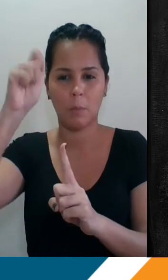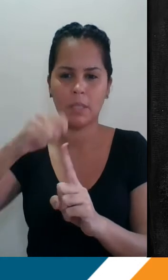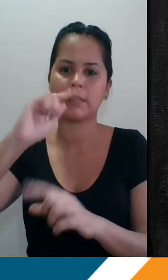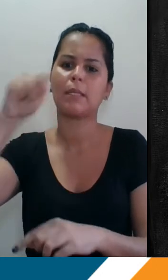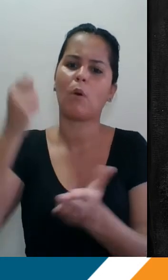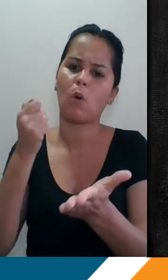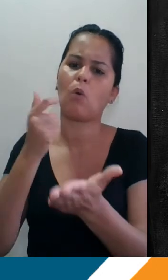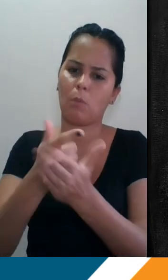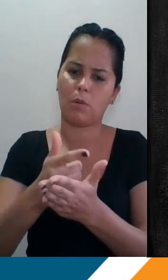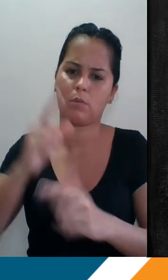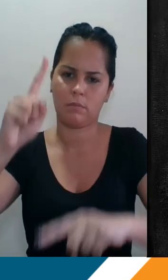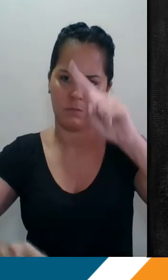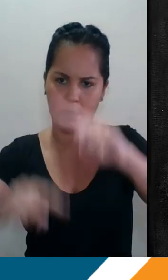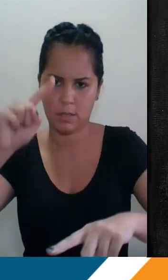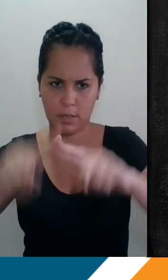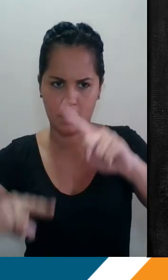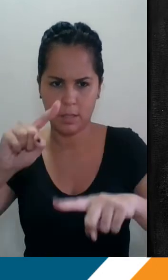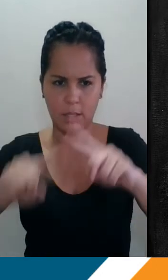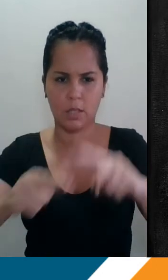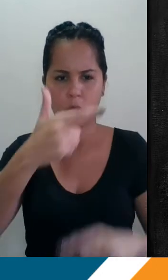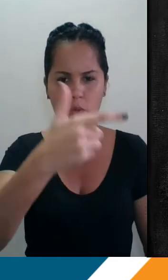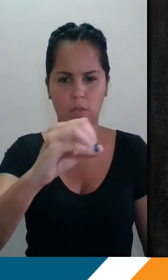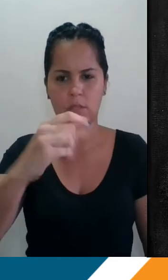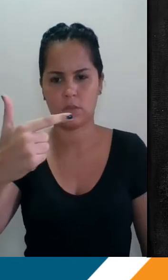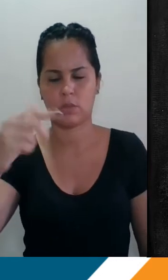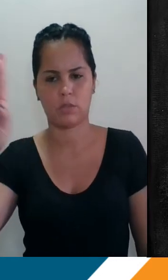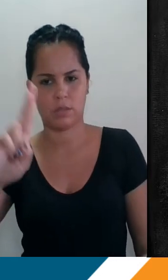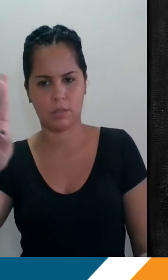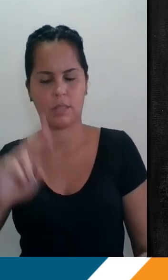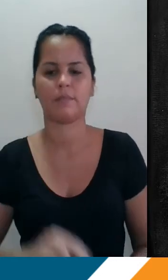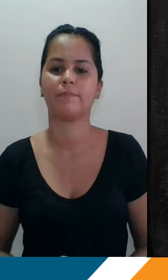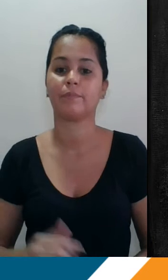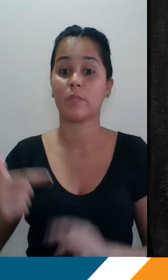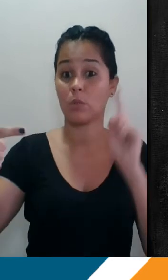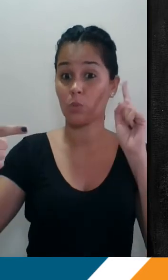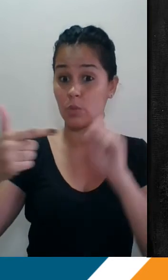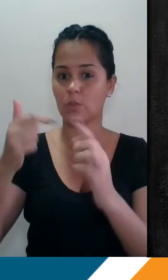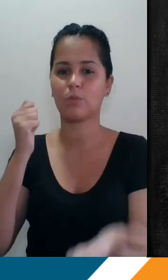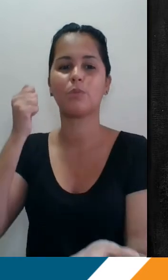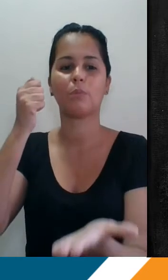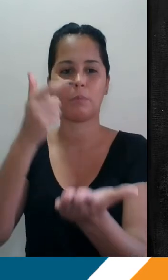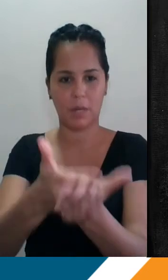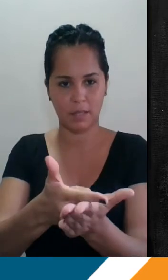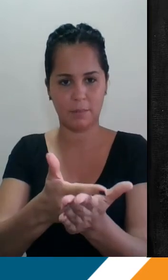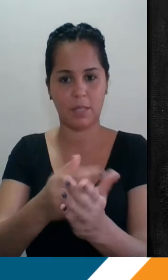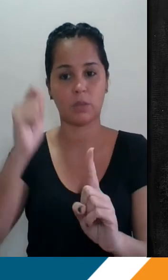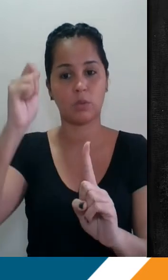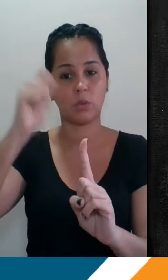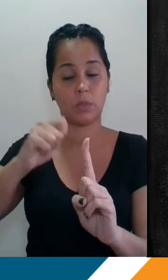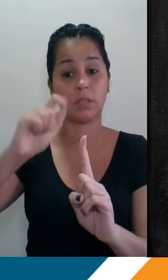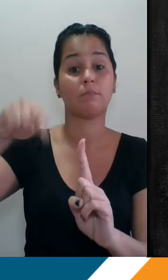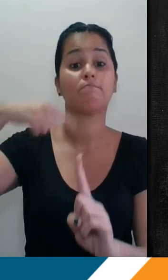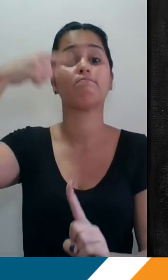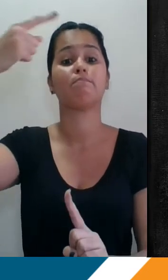aquisição do produto e no valor de R$ 202. O segundo pagamento será efetuado em um mês após o